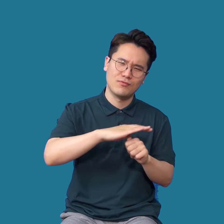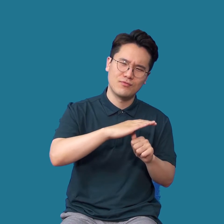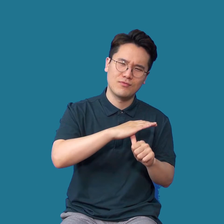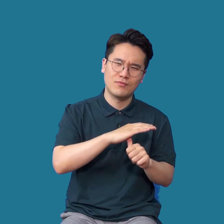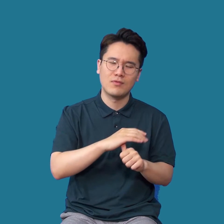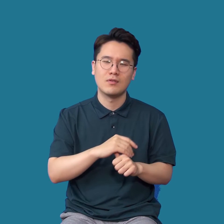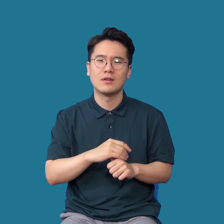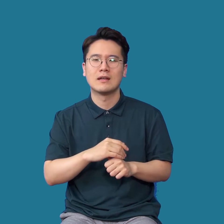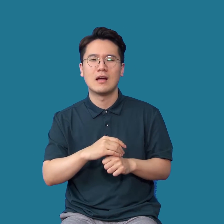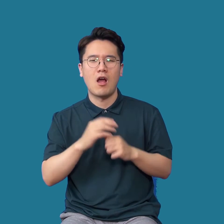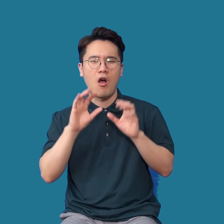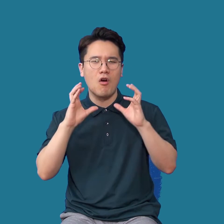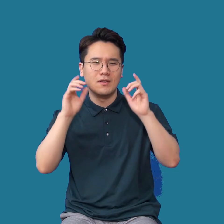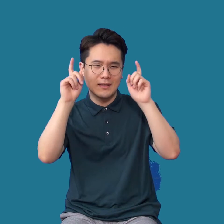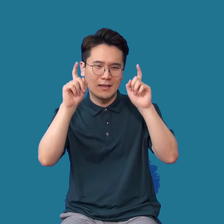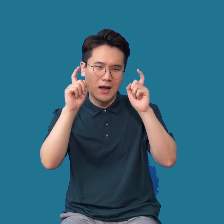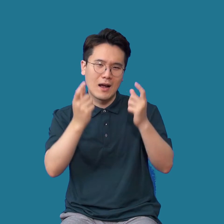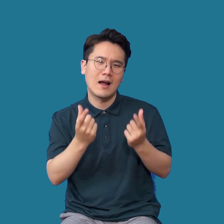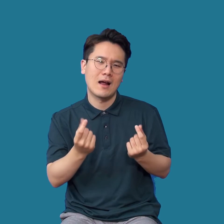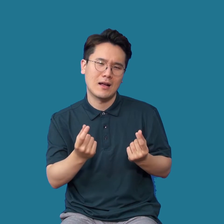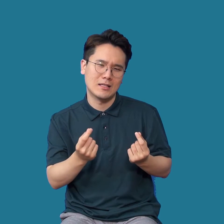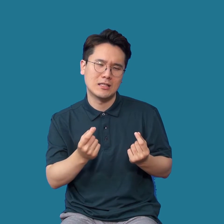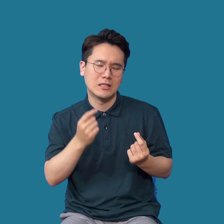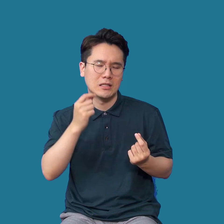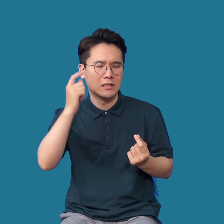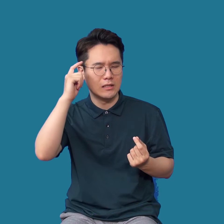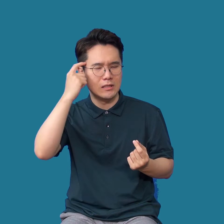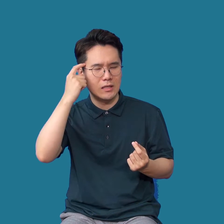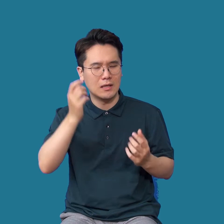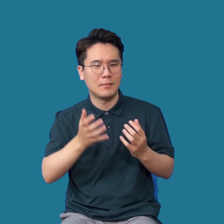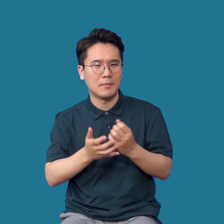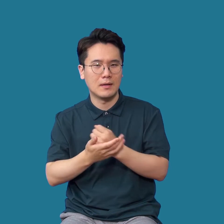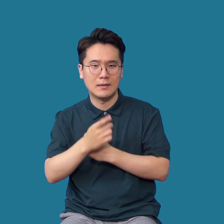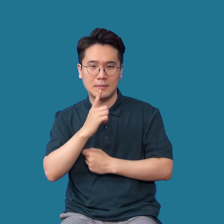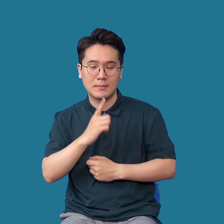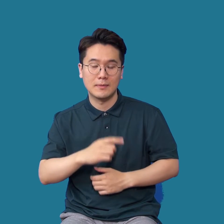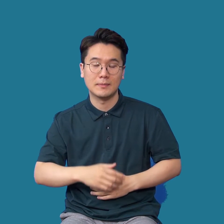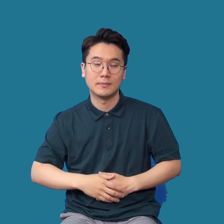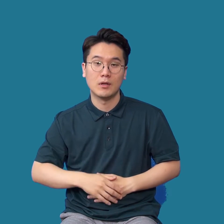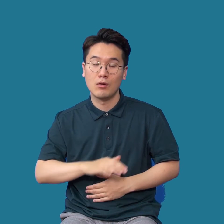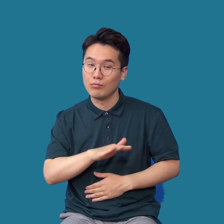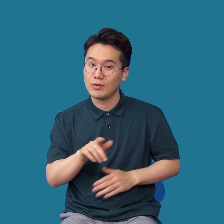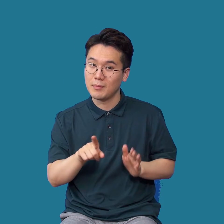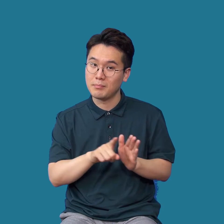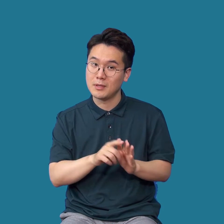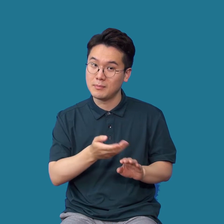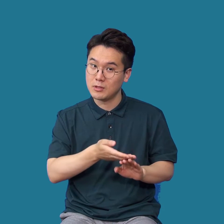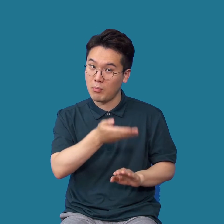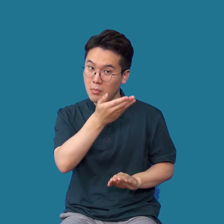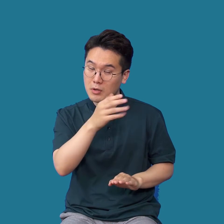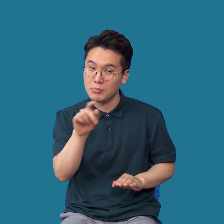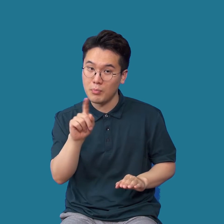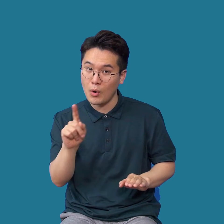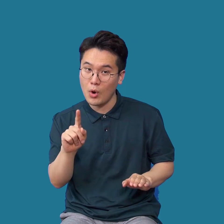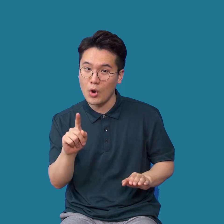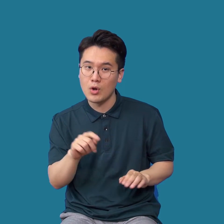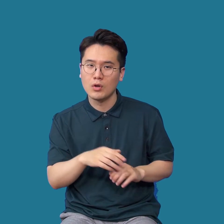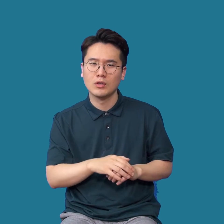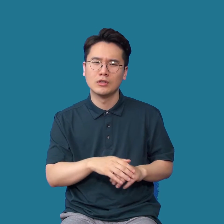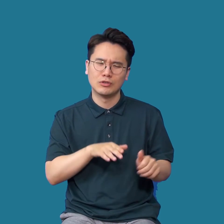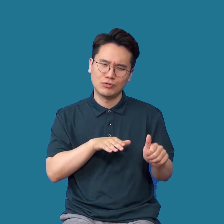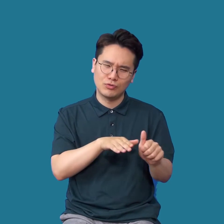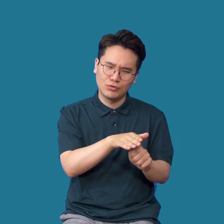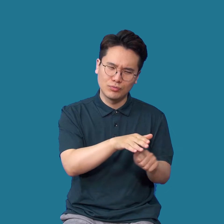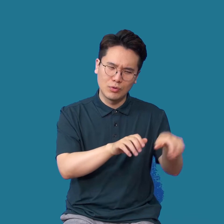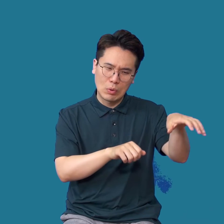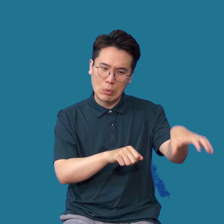받았나이다 함과 같으니라. 우리 신앙의 선배들은 마치 도살장에 끌려가는 양처럼